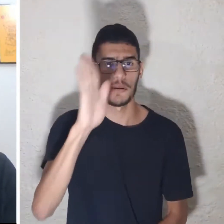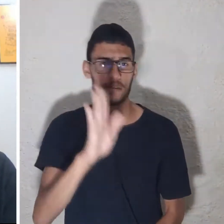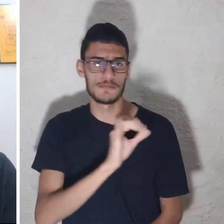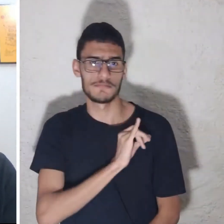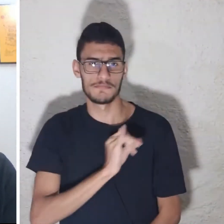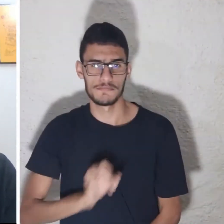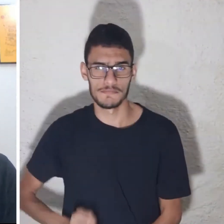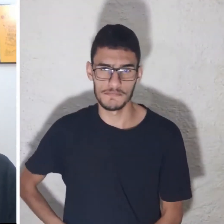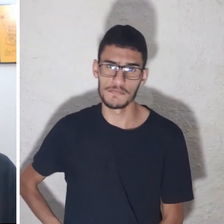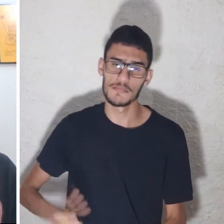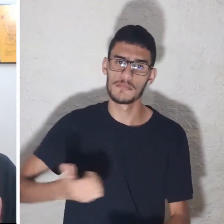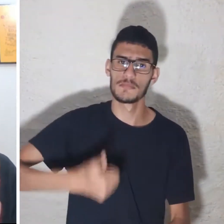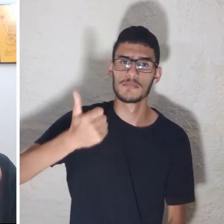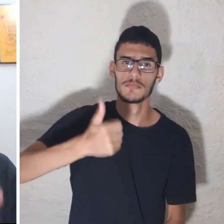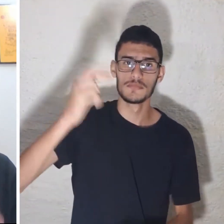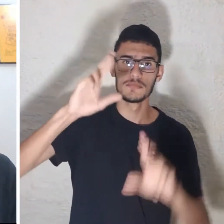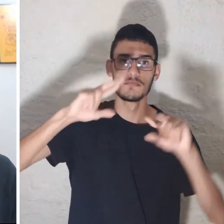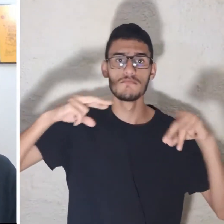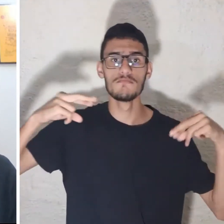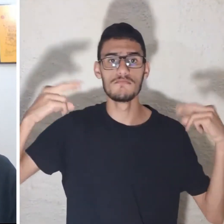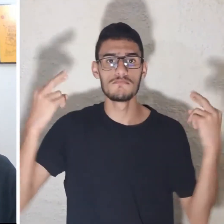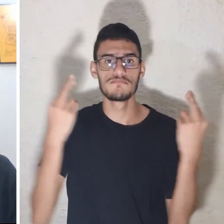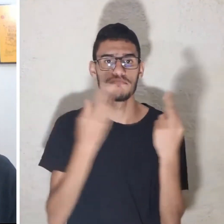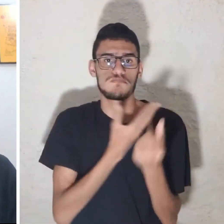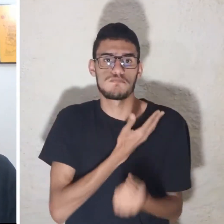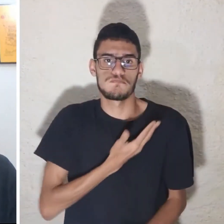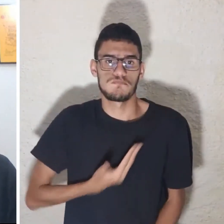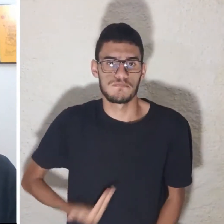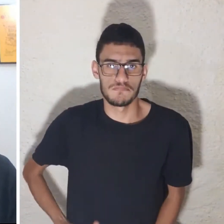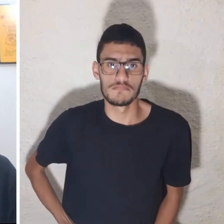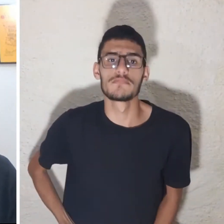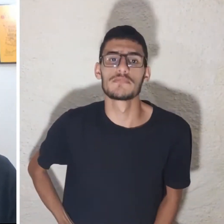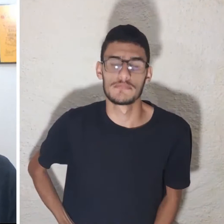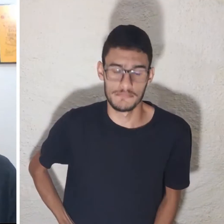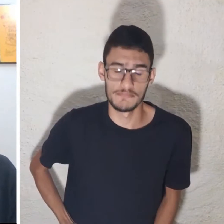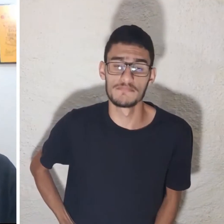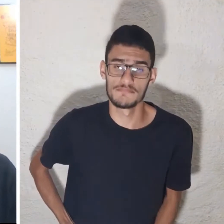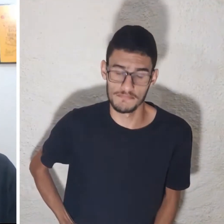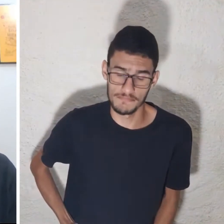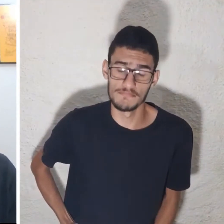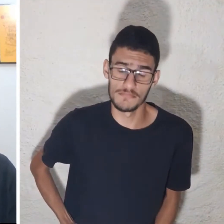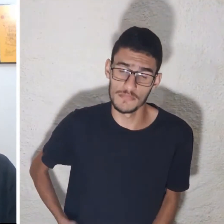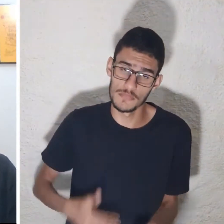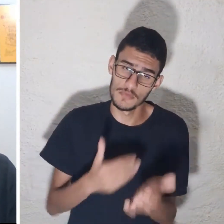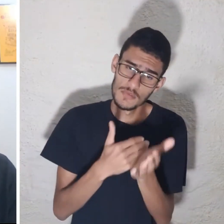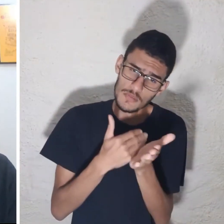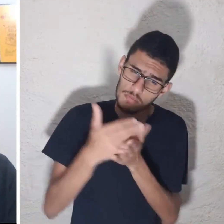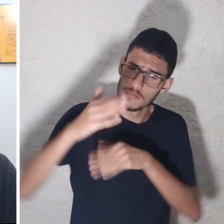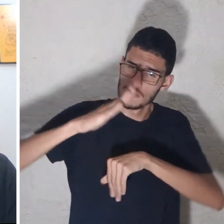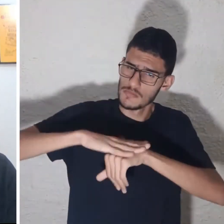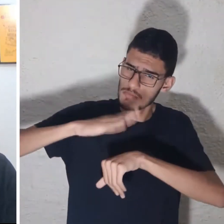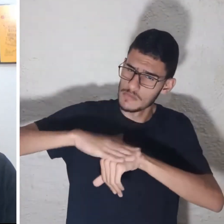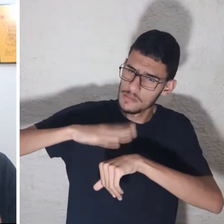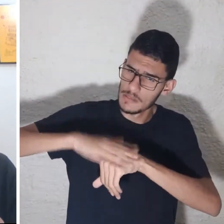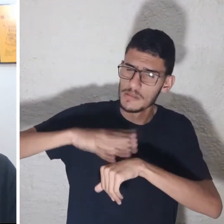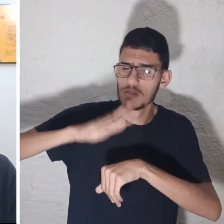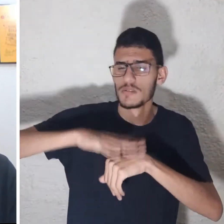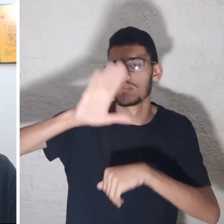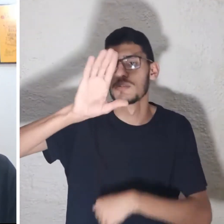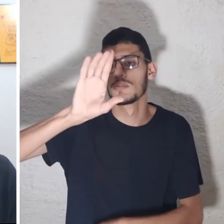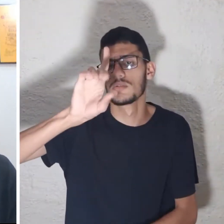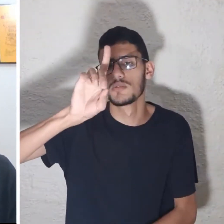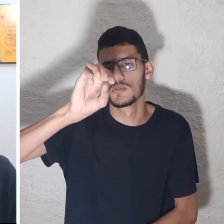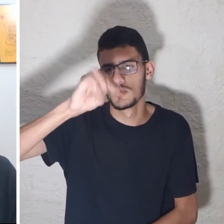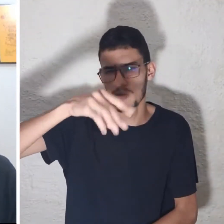Brasil Império, com o primeiro reinado, a sua primeira fase, que foi a época em que o Brasil foi governado pelo Dom